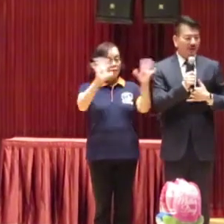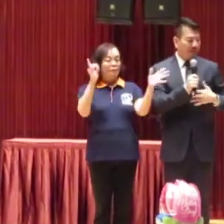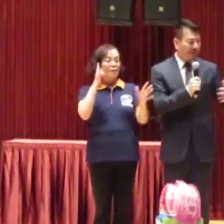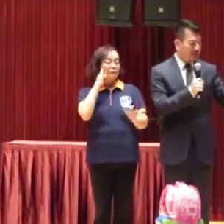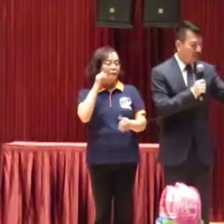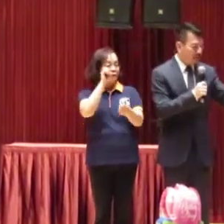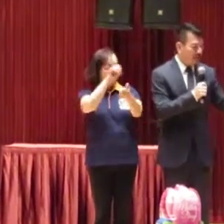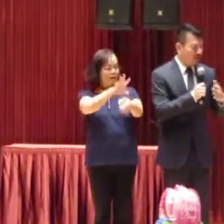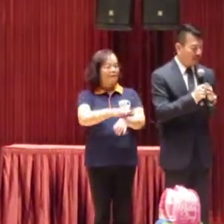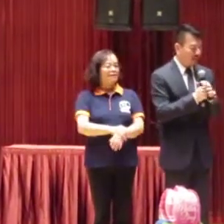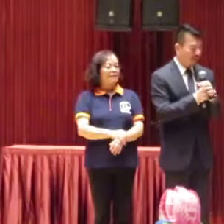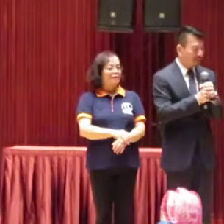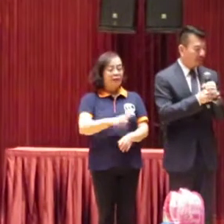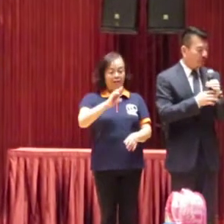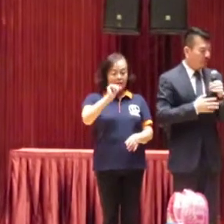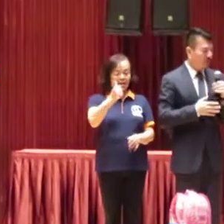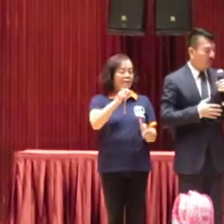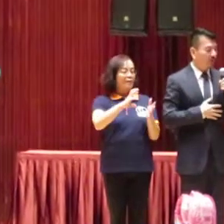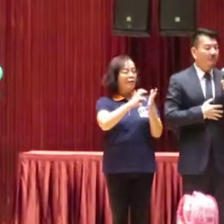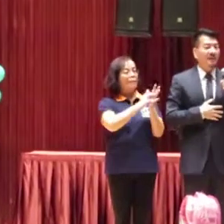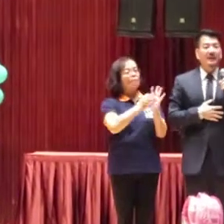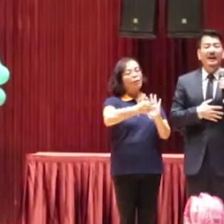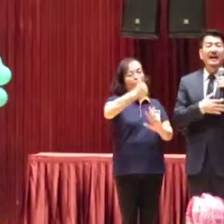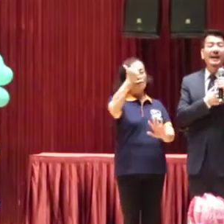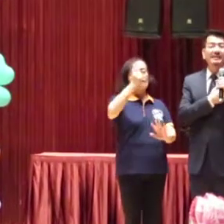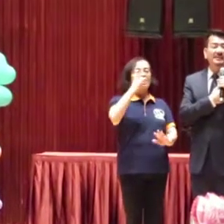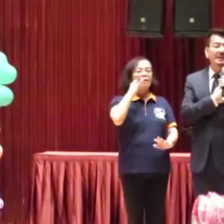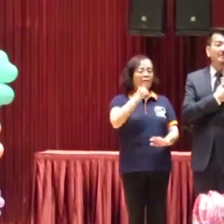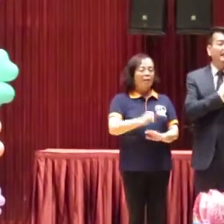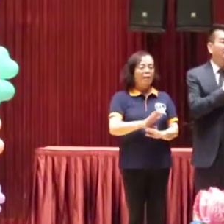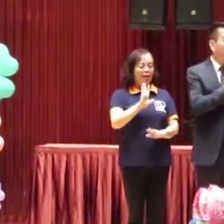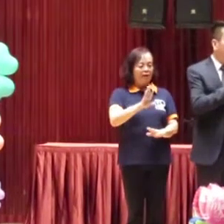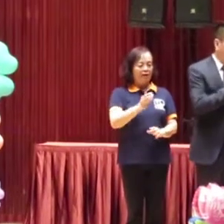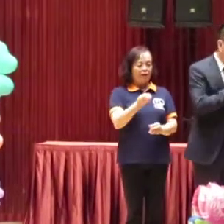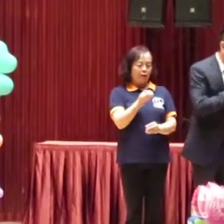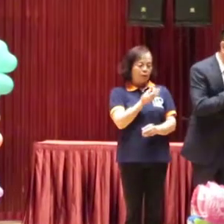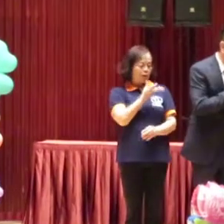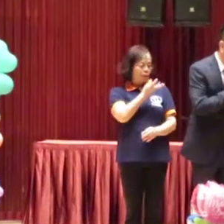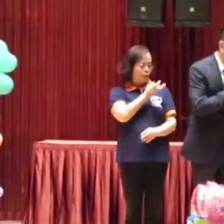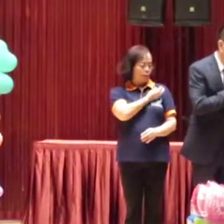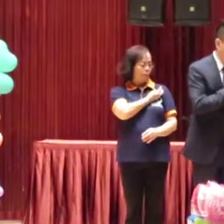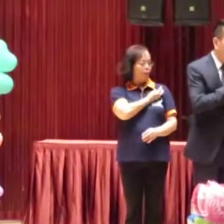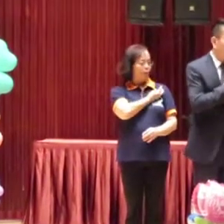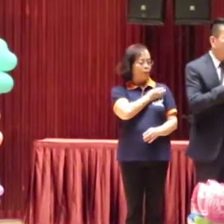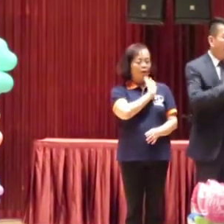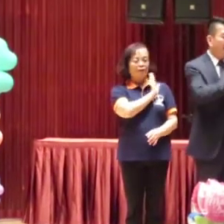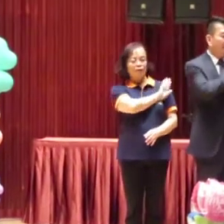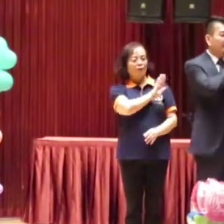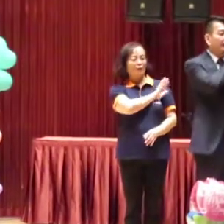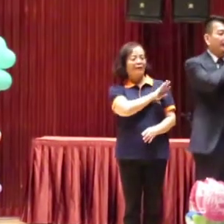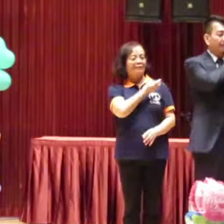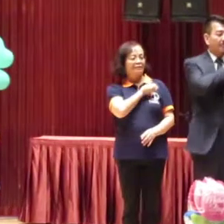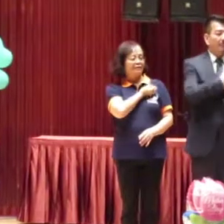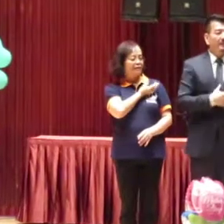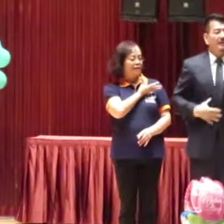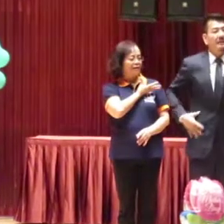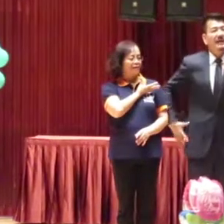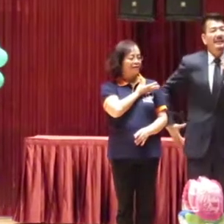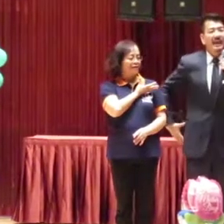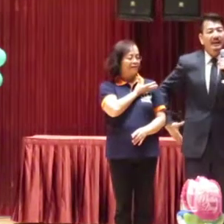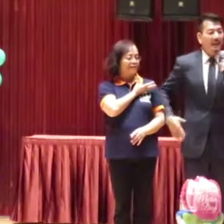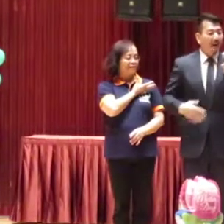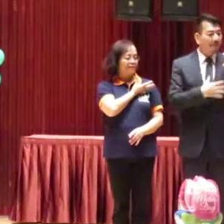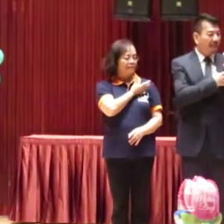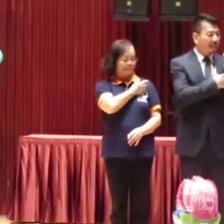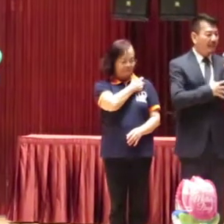了，咱先看一下，尤其是模范母亲。最重要是我们有一个康乃馨要别在我们的左胸，对不对？然后呢，这个我们这